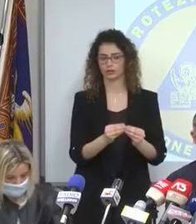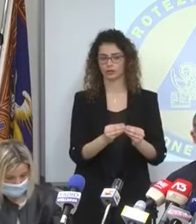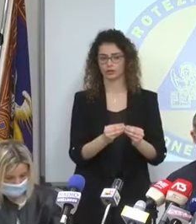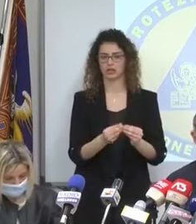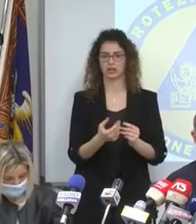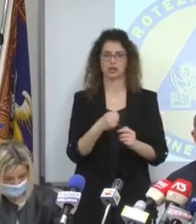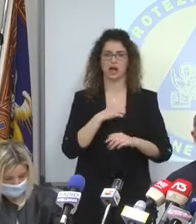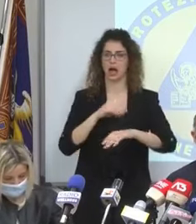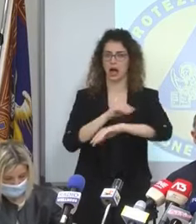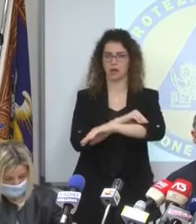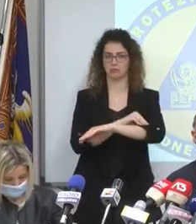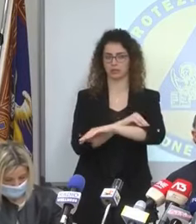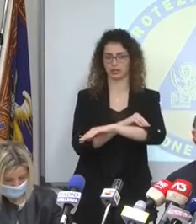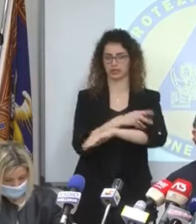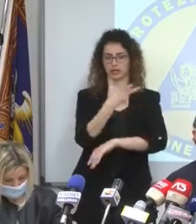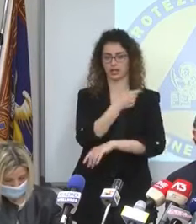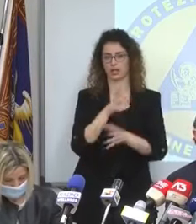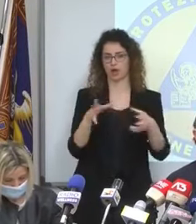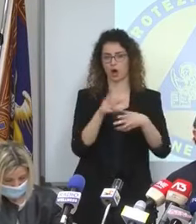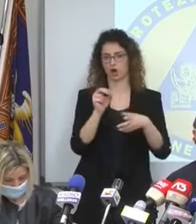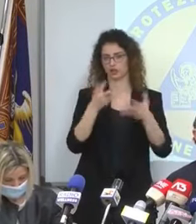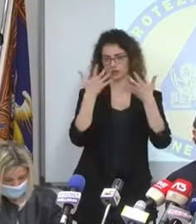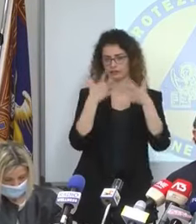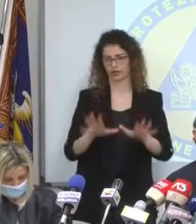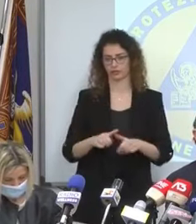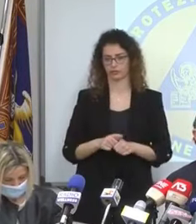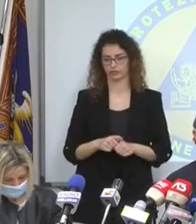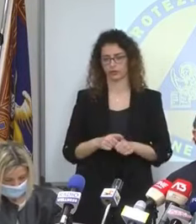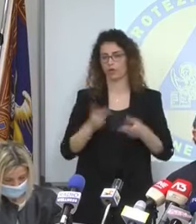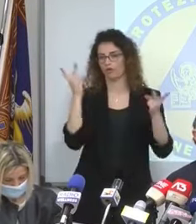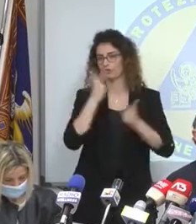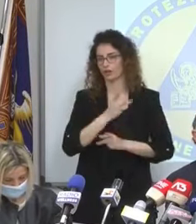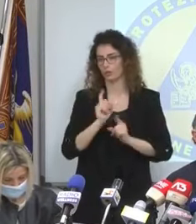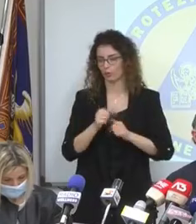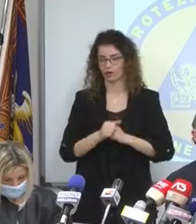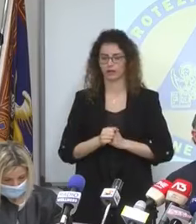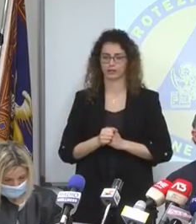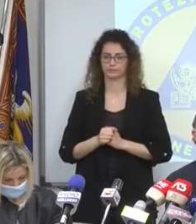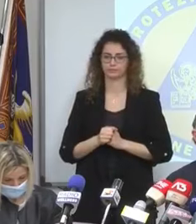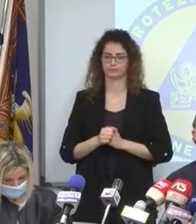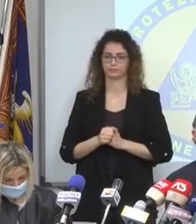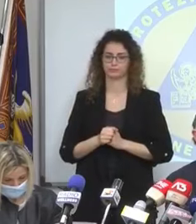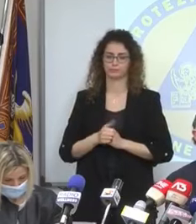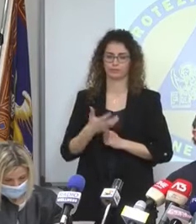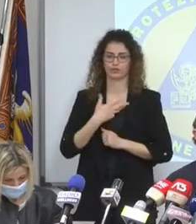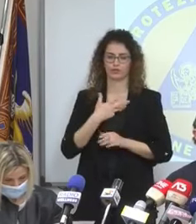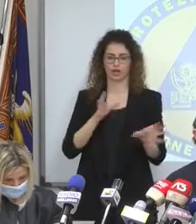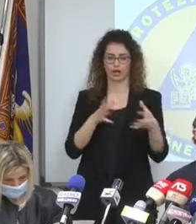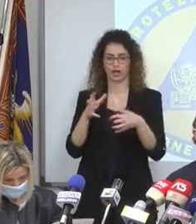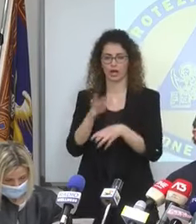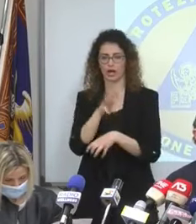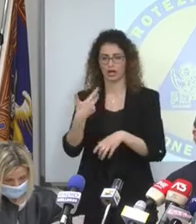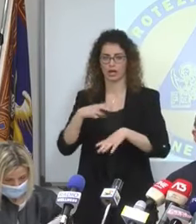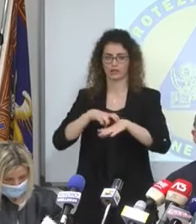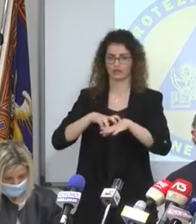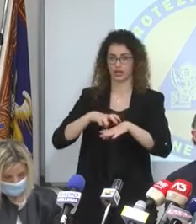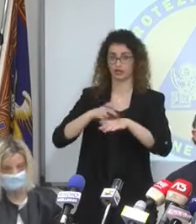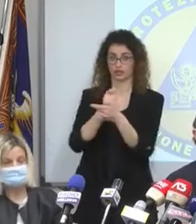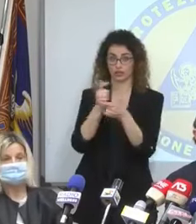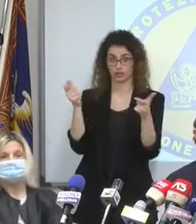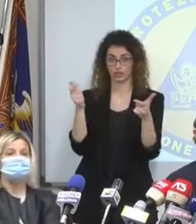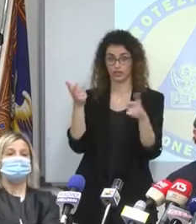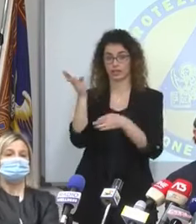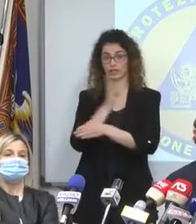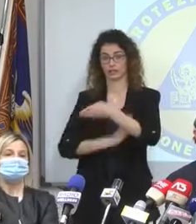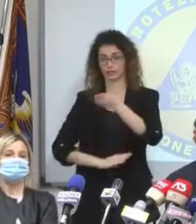è chiusa la vaccinazione degli over 80, la verità è che poi abbiamo tutte altre categorie, tipo i fragili, super